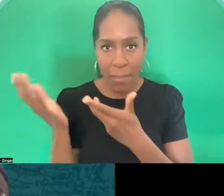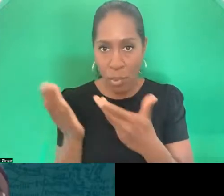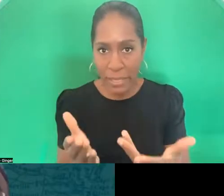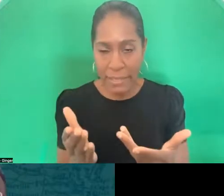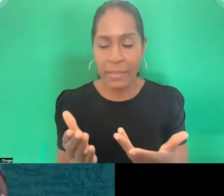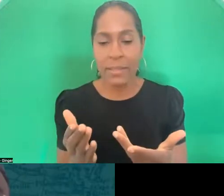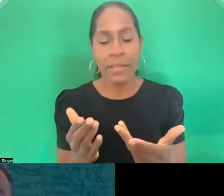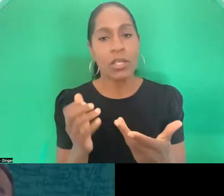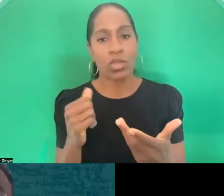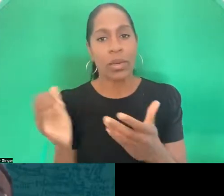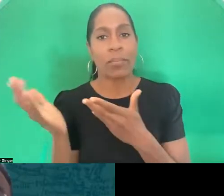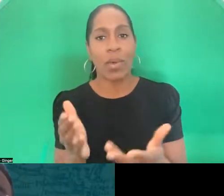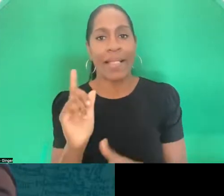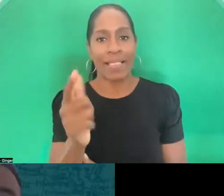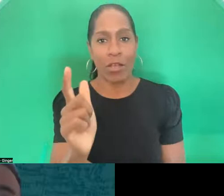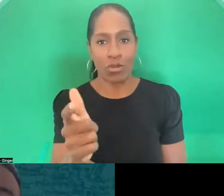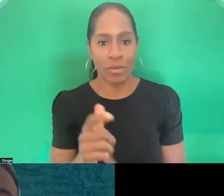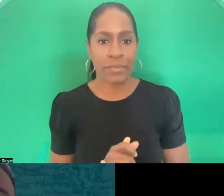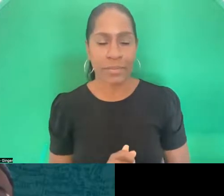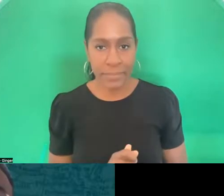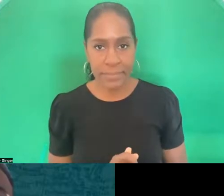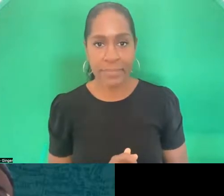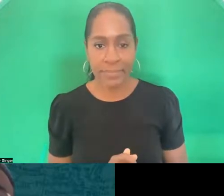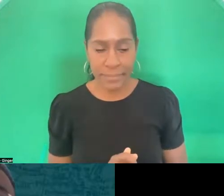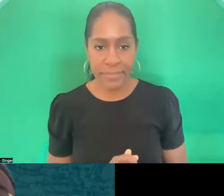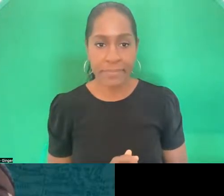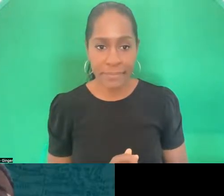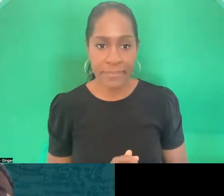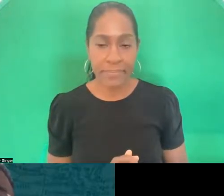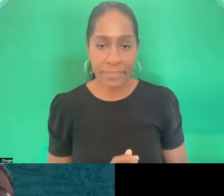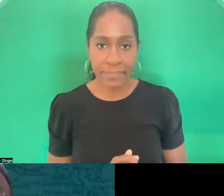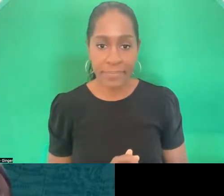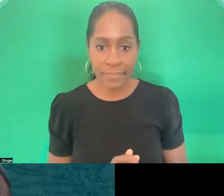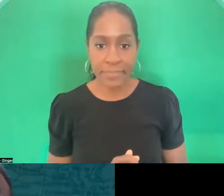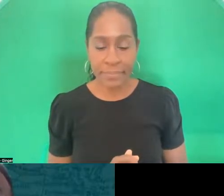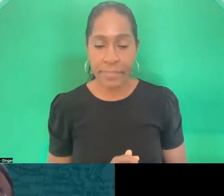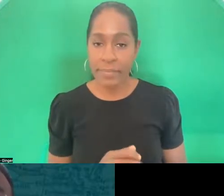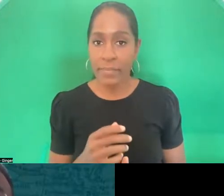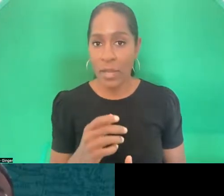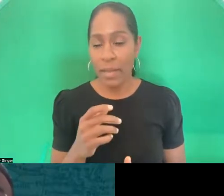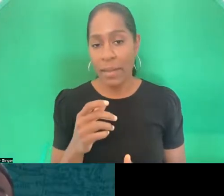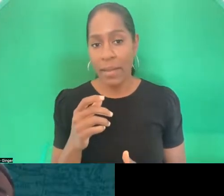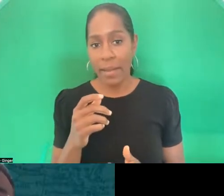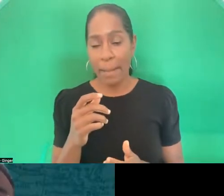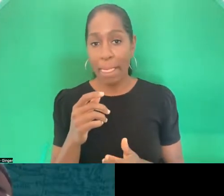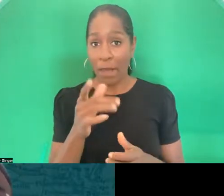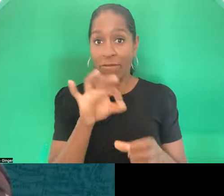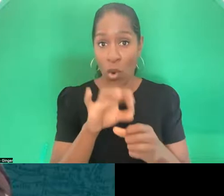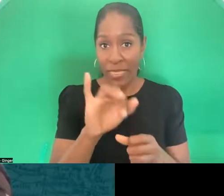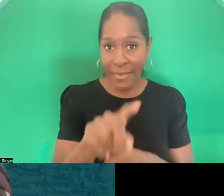antes de el día indicado y votar